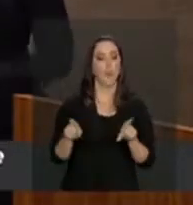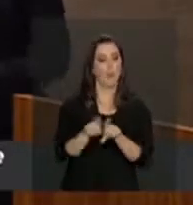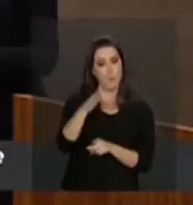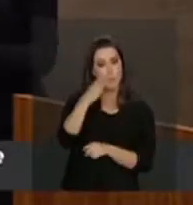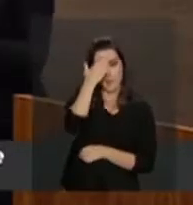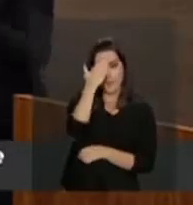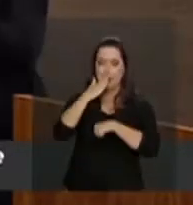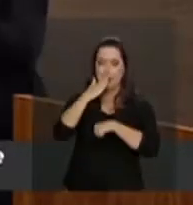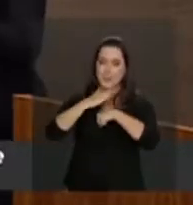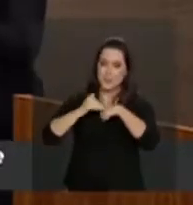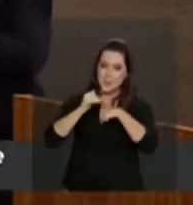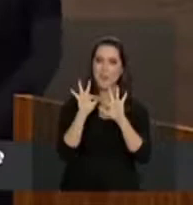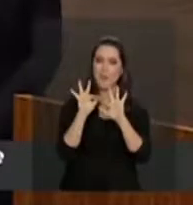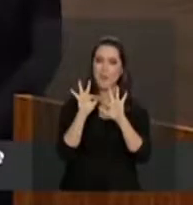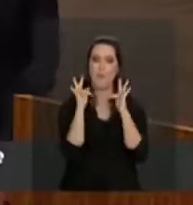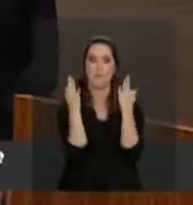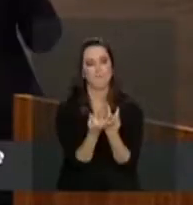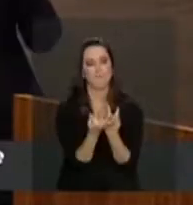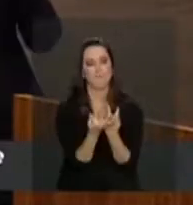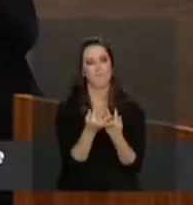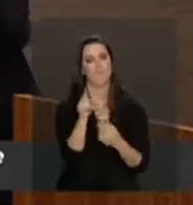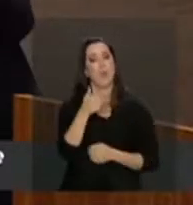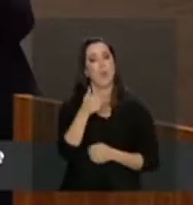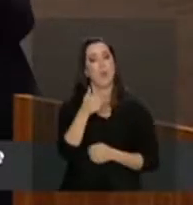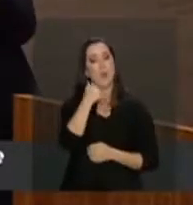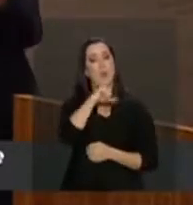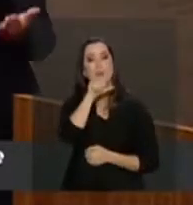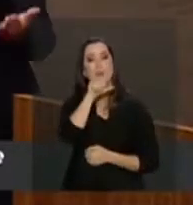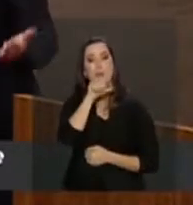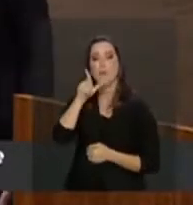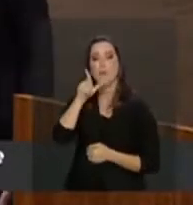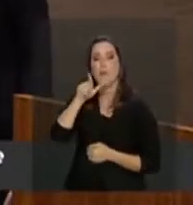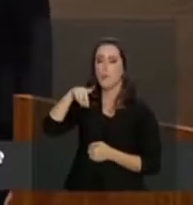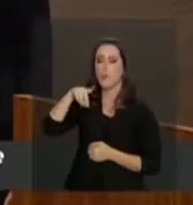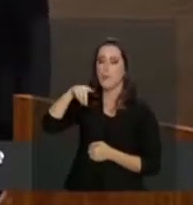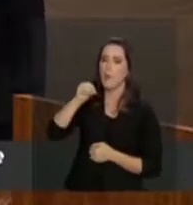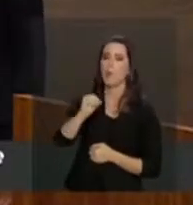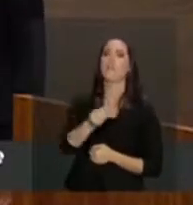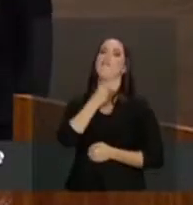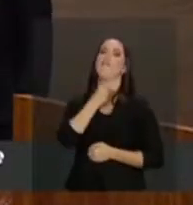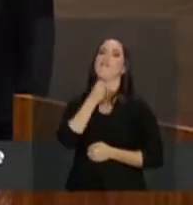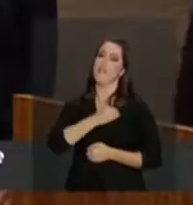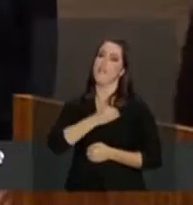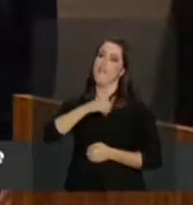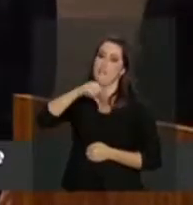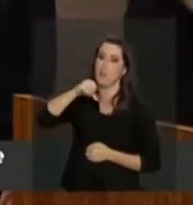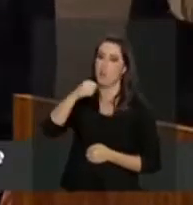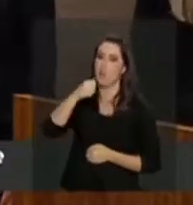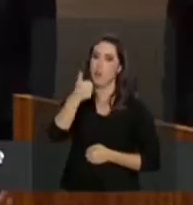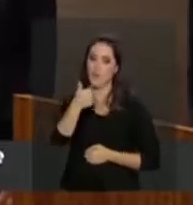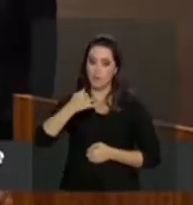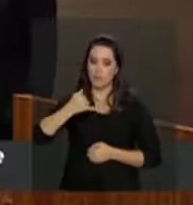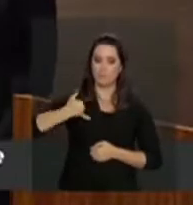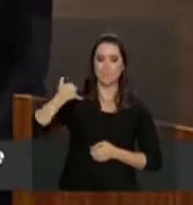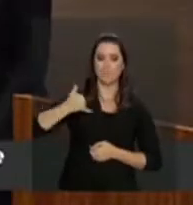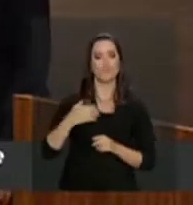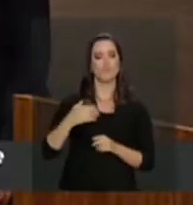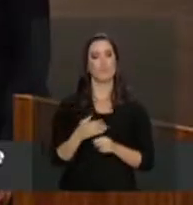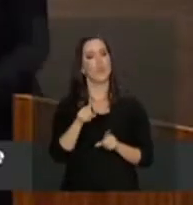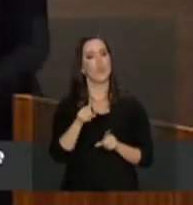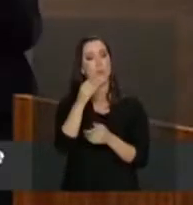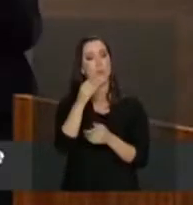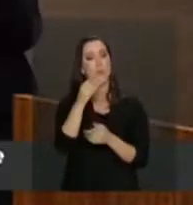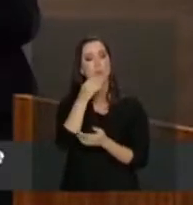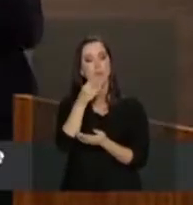Agradeço com carinho a minha família, a minha mãe Olinda, ainda viva, com 91 anos de idade, minha